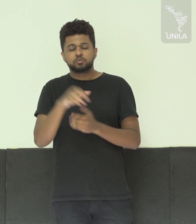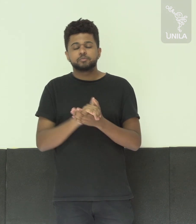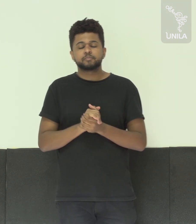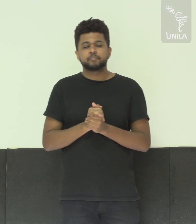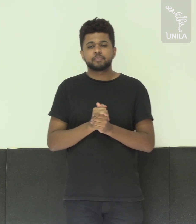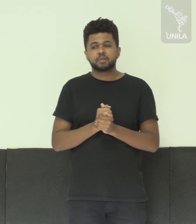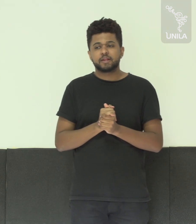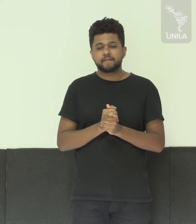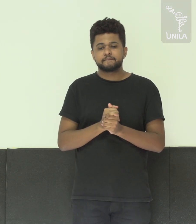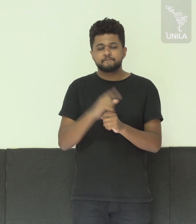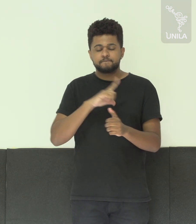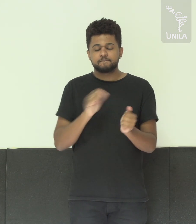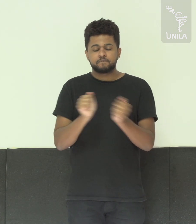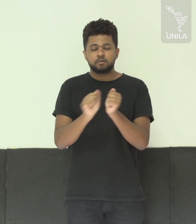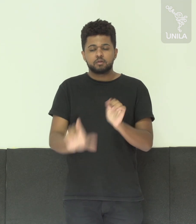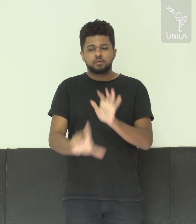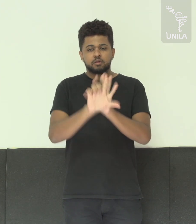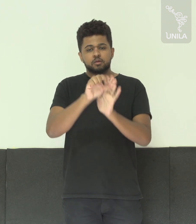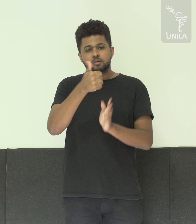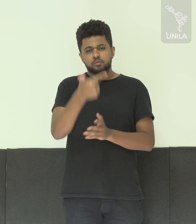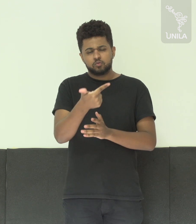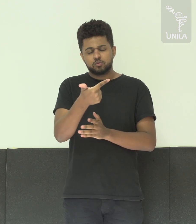7.3.10.5. Em consonância com a Lei